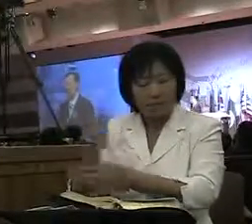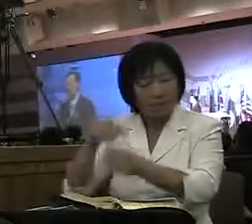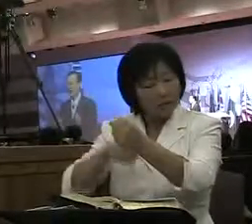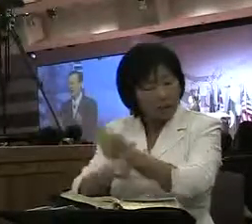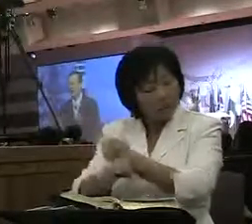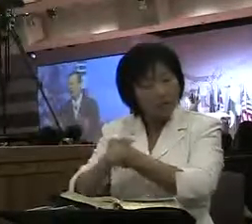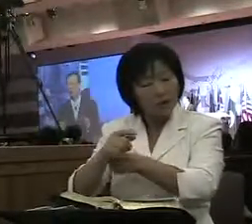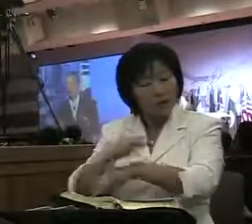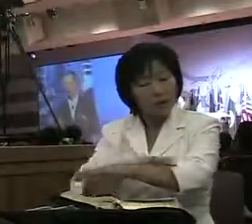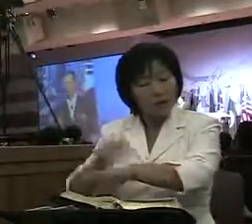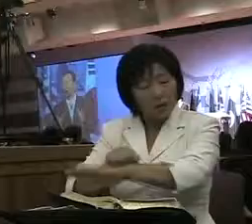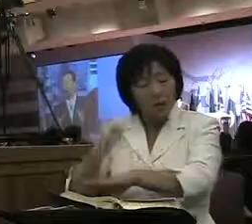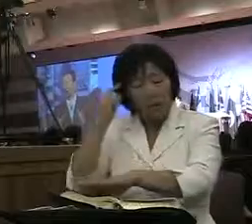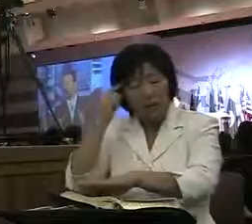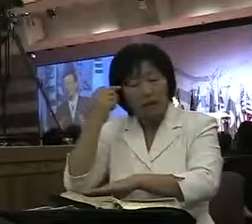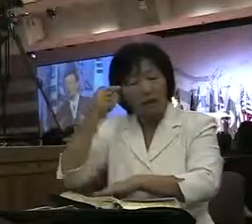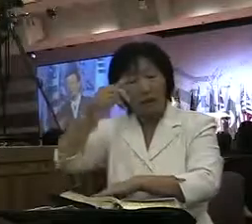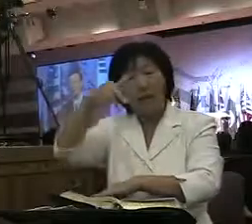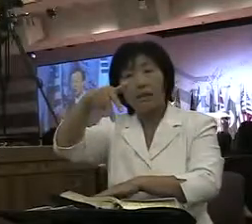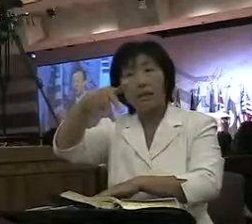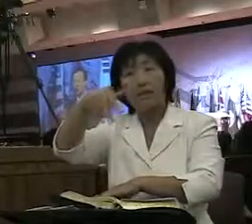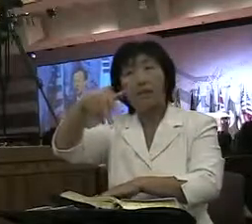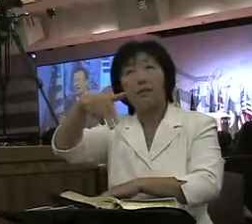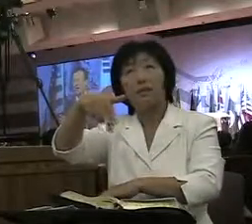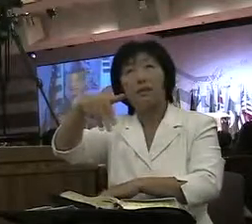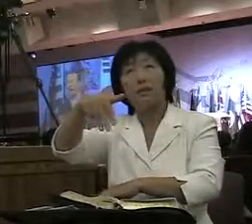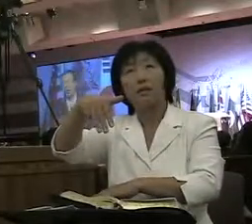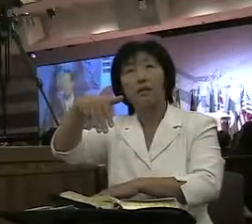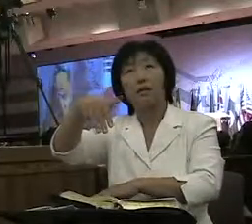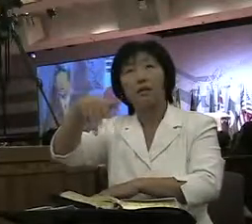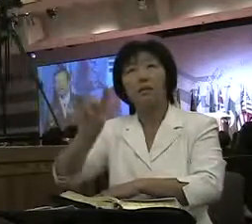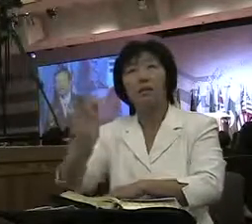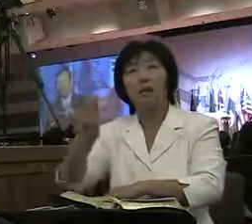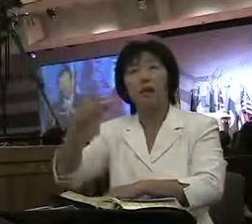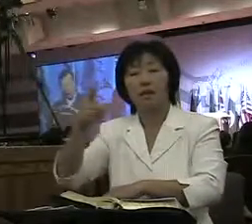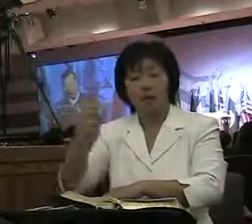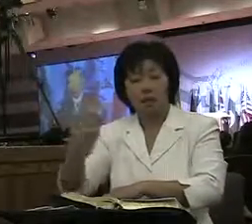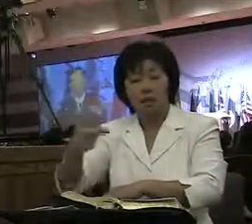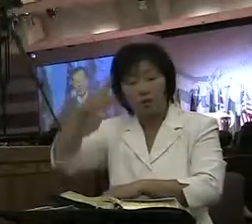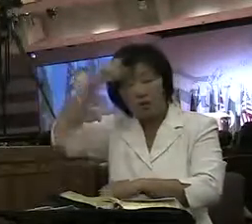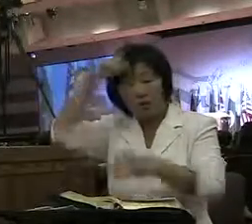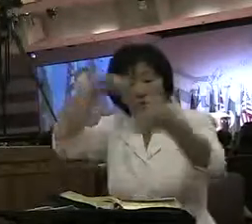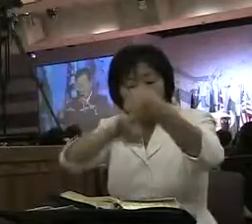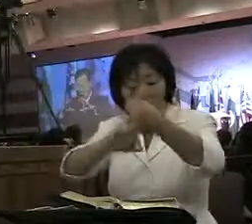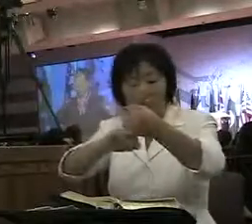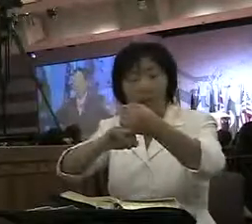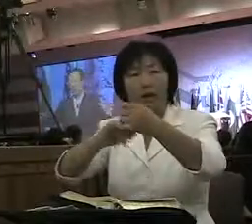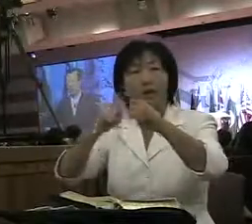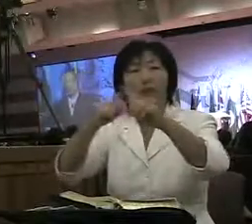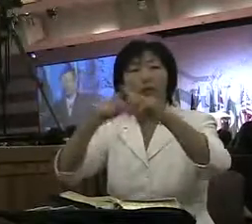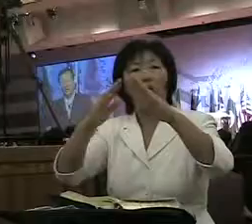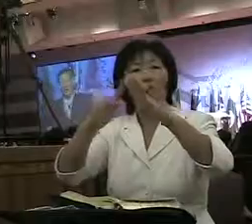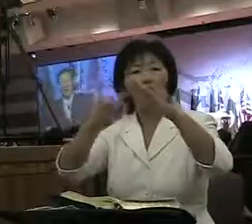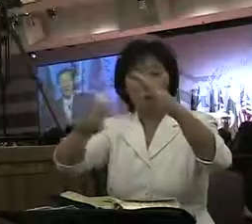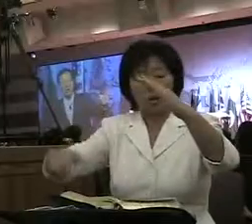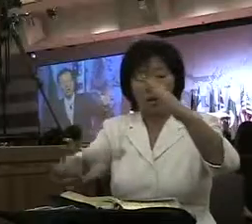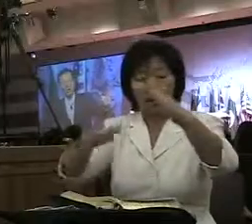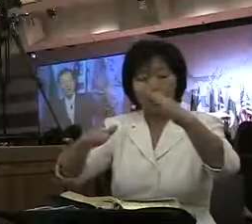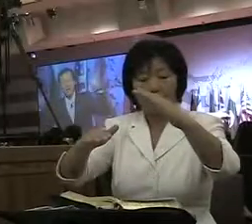보세요. 제단이라는 곳은 어떠한 곳입니까? 구약시대의 성전에 있었던 제단이었어요. 성전에 있었던